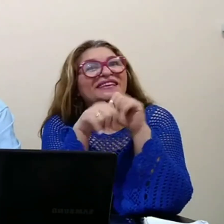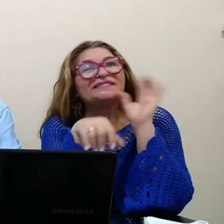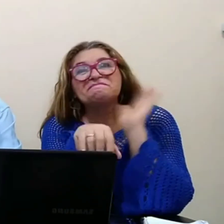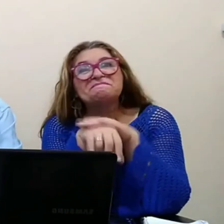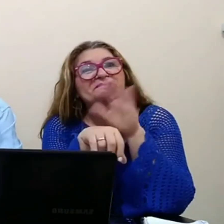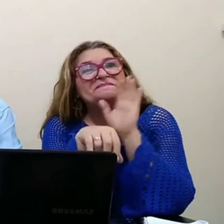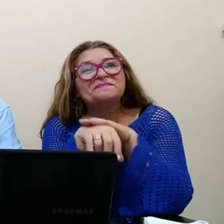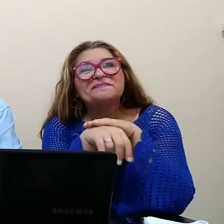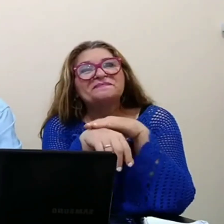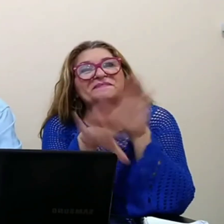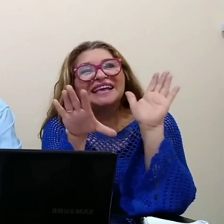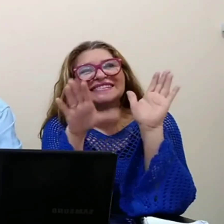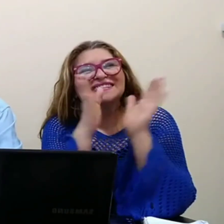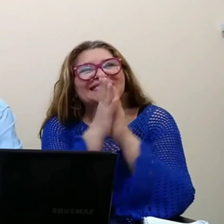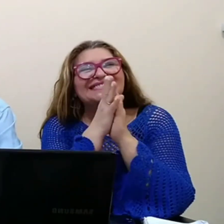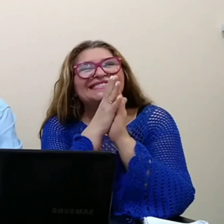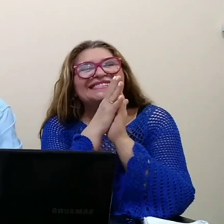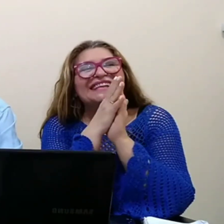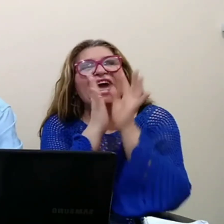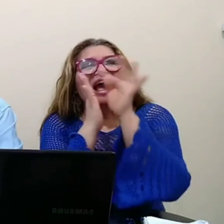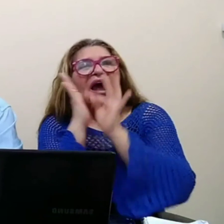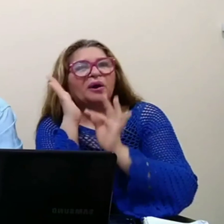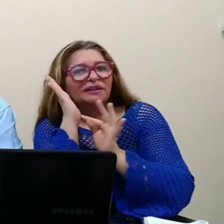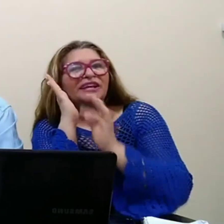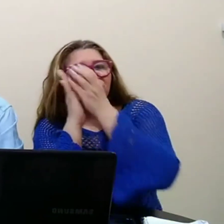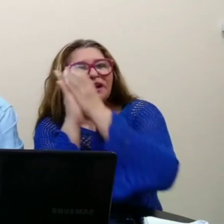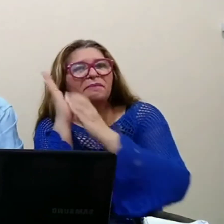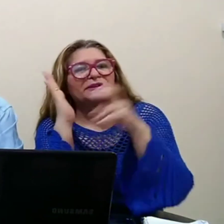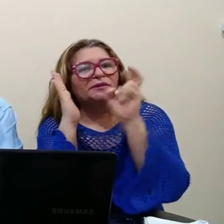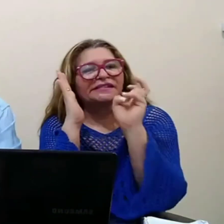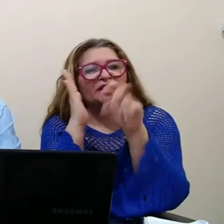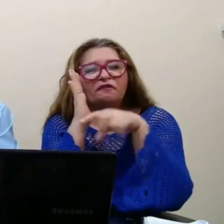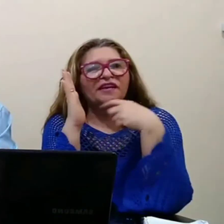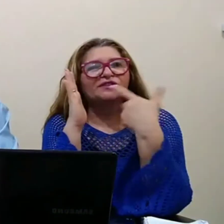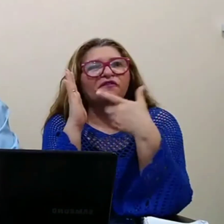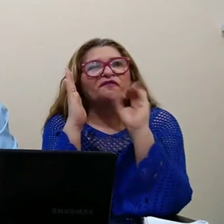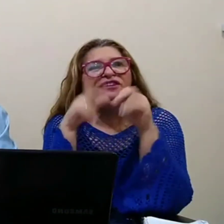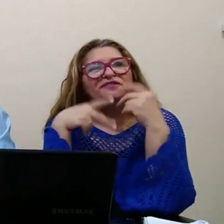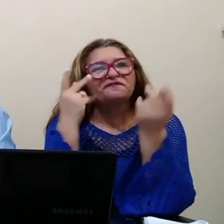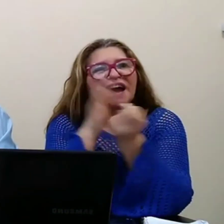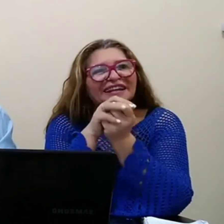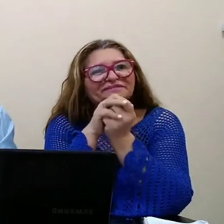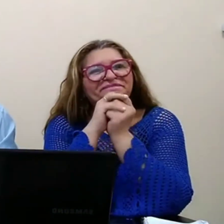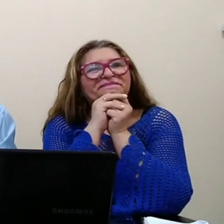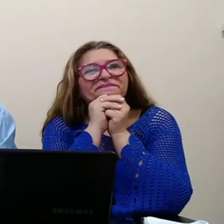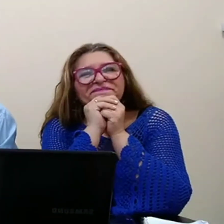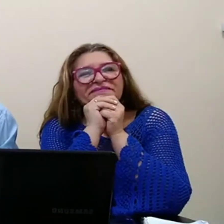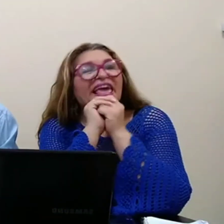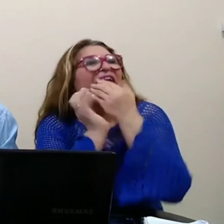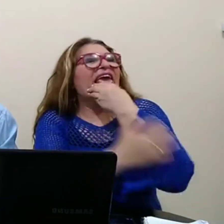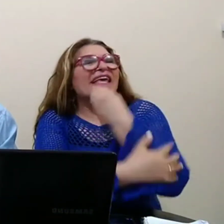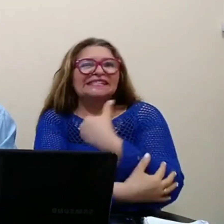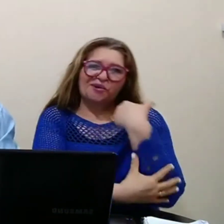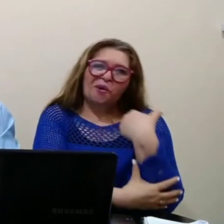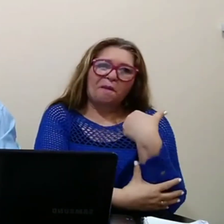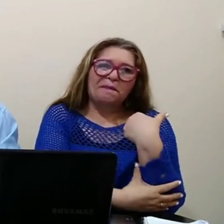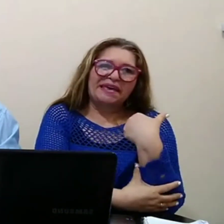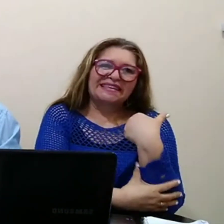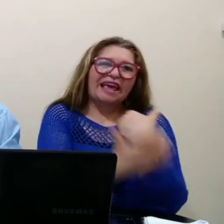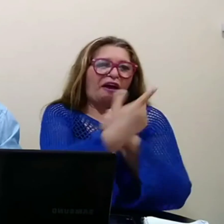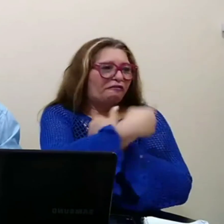isto. O texto capítulo 5, verso 20 diz: então ele foi